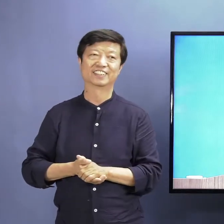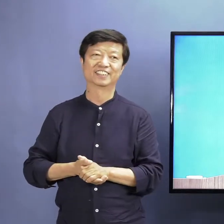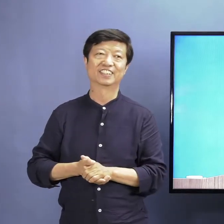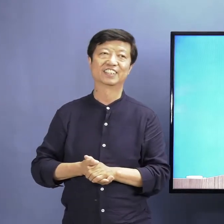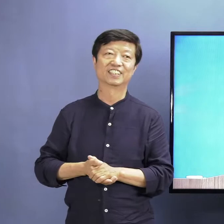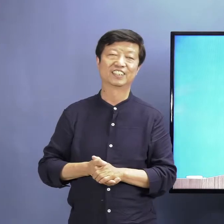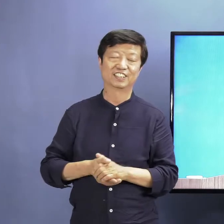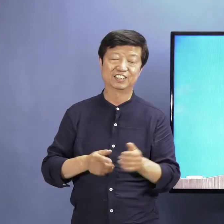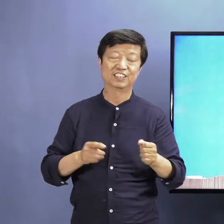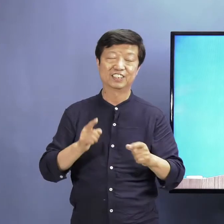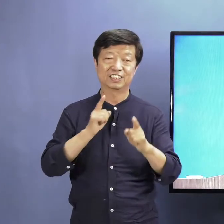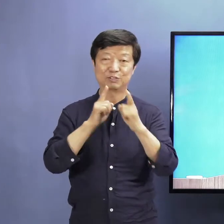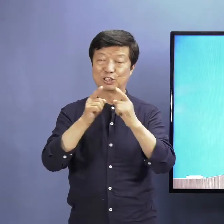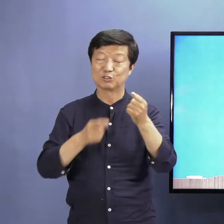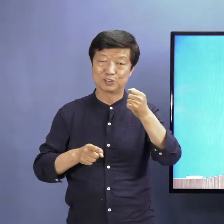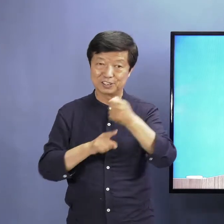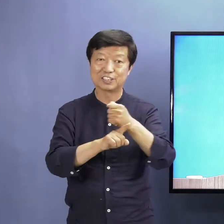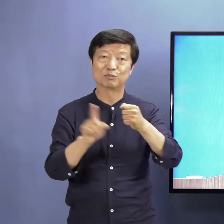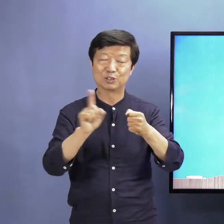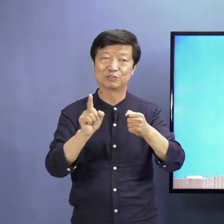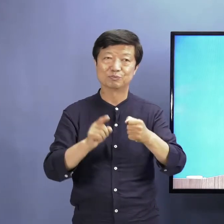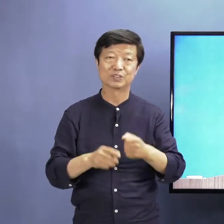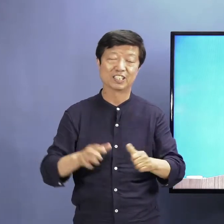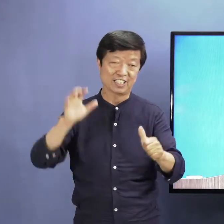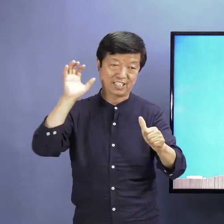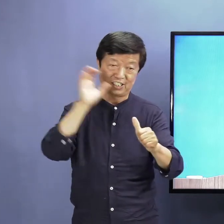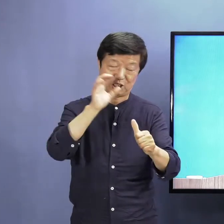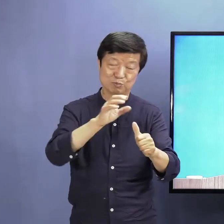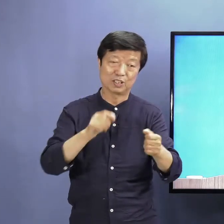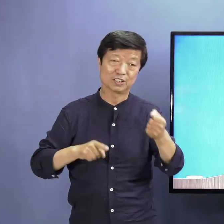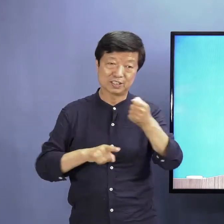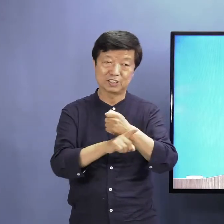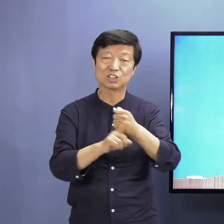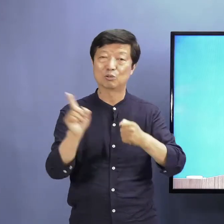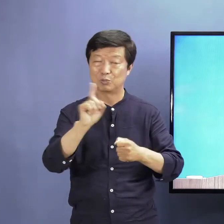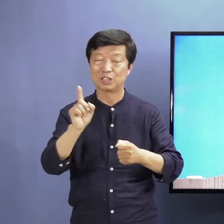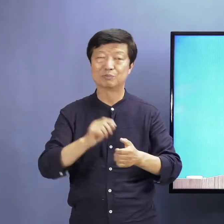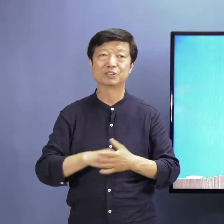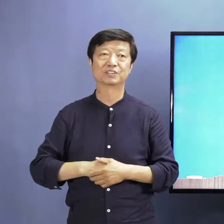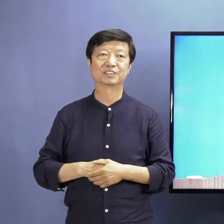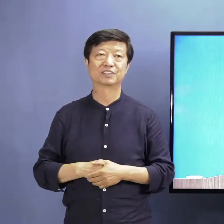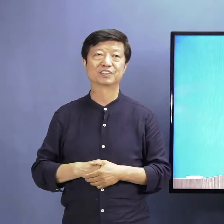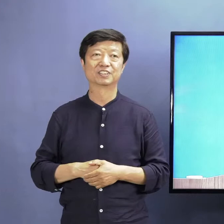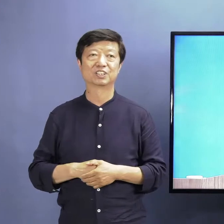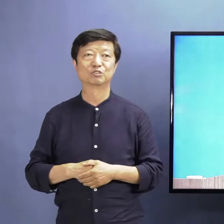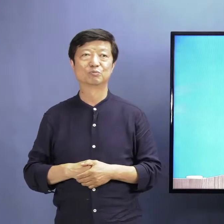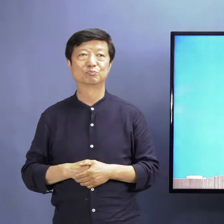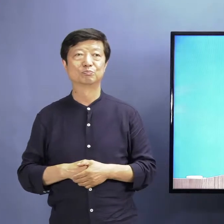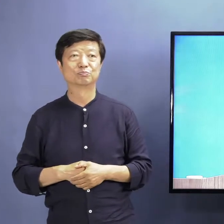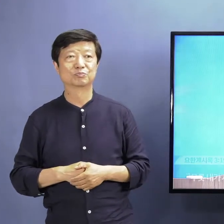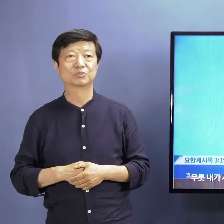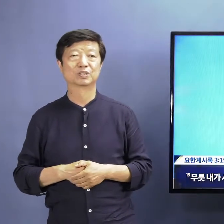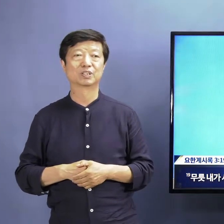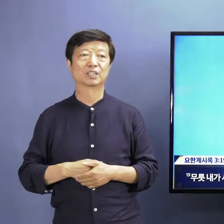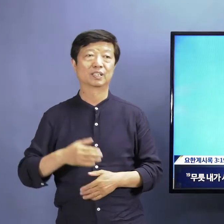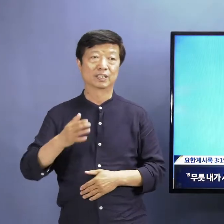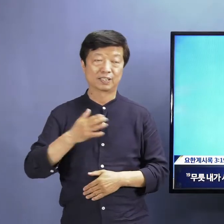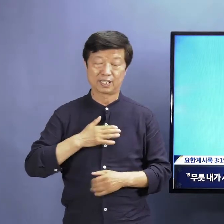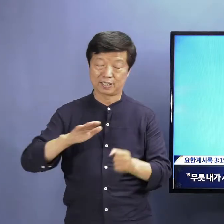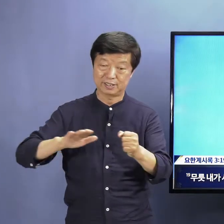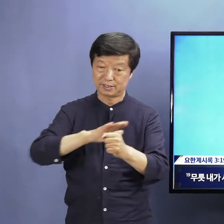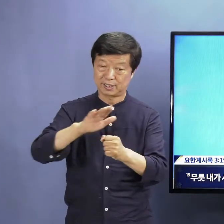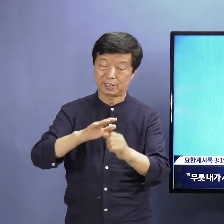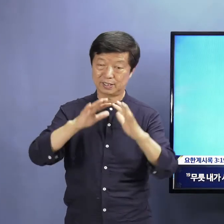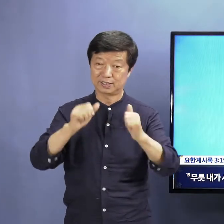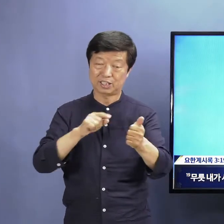의미는 분명합니다. 이 책망의 말씀의 결론이 결국 어떻게 되느냐? 뒤에 19절 보면 무릇 내가 사랑하는 자를